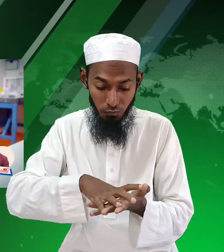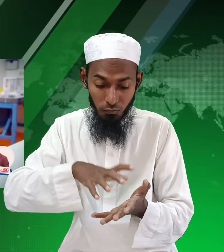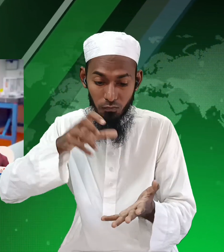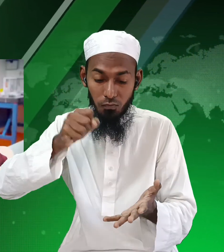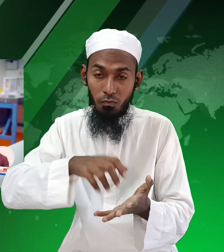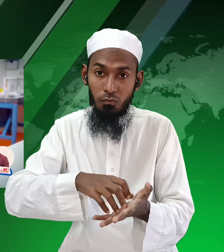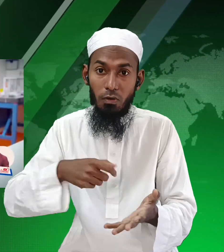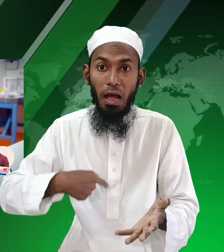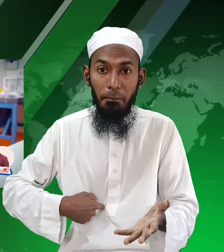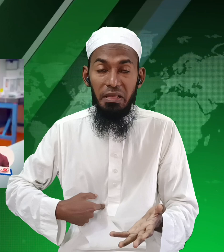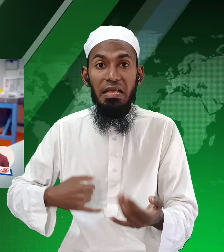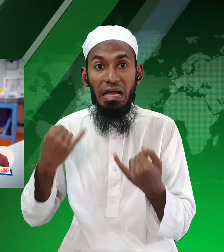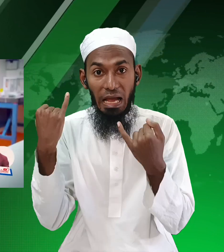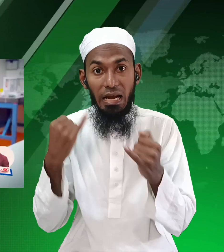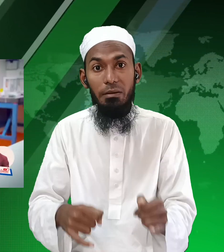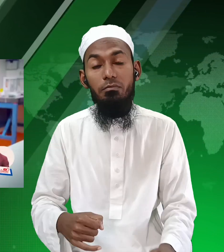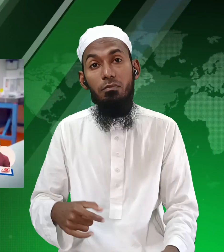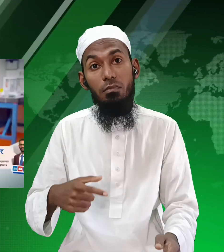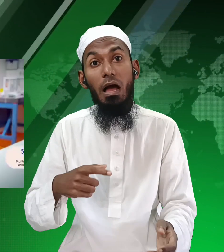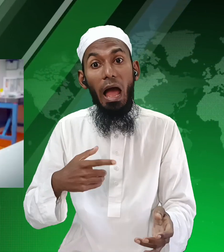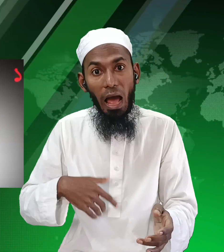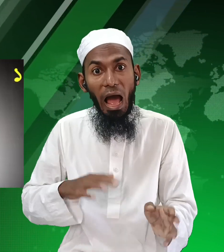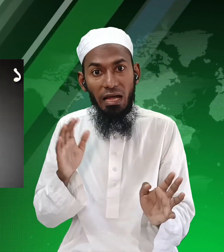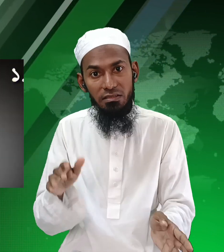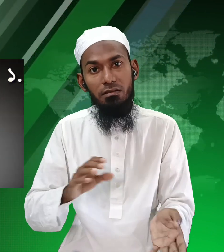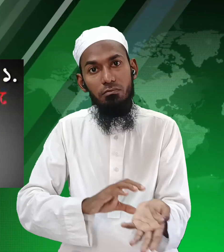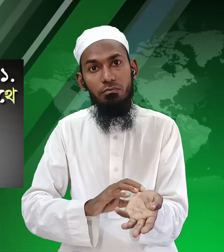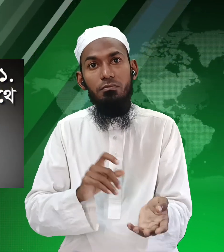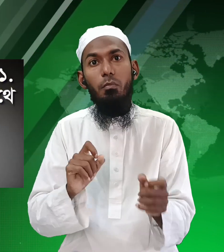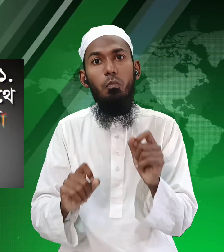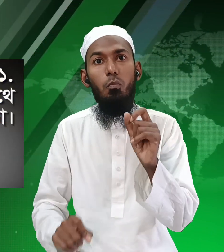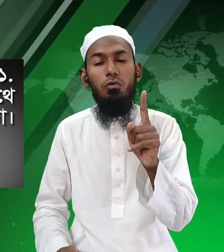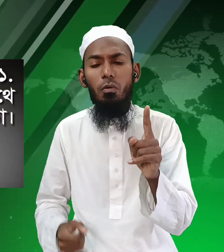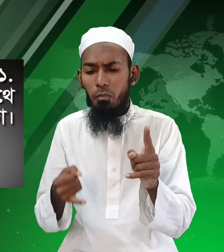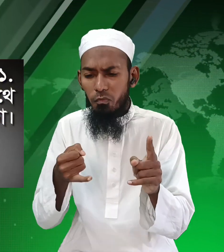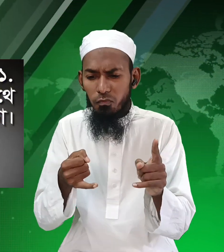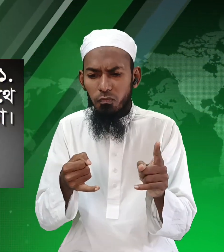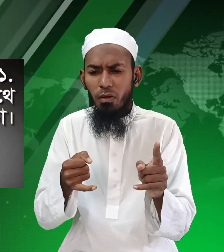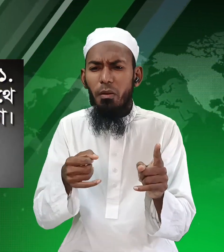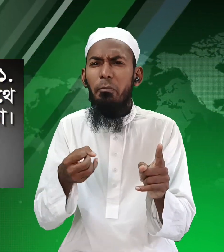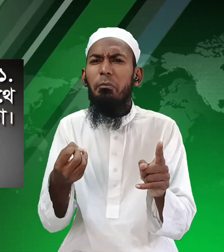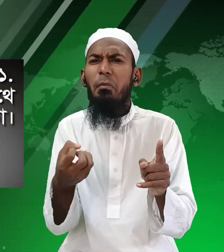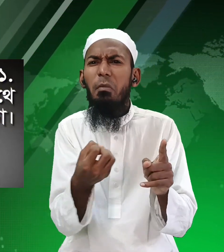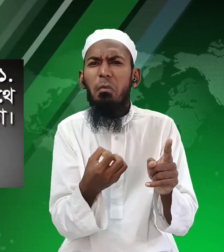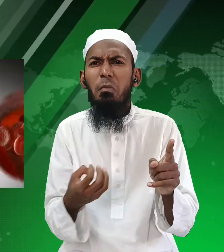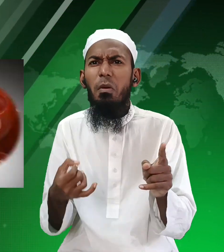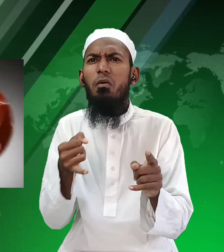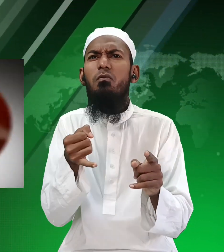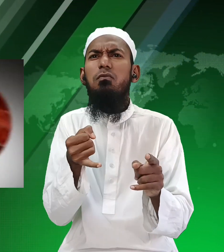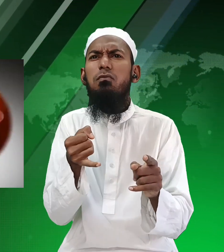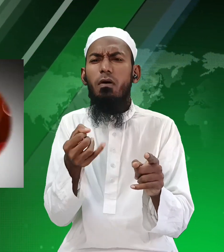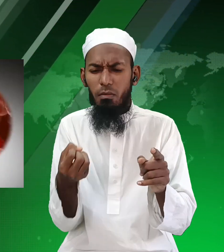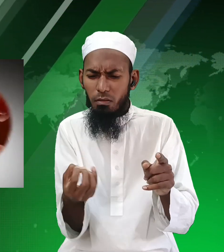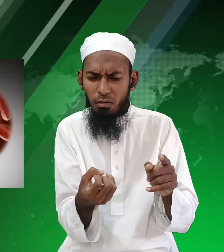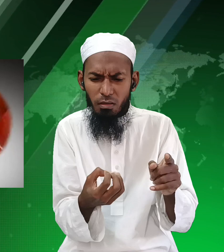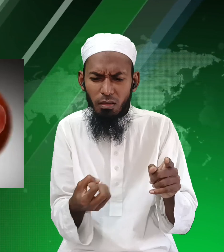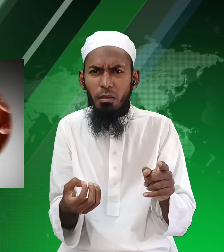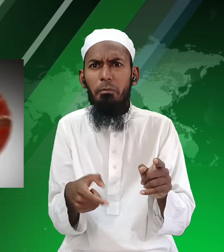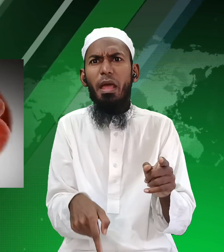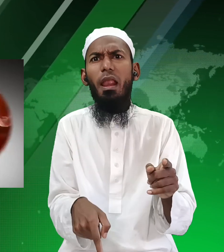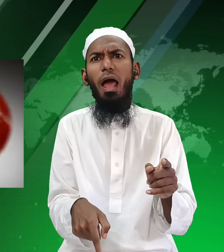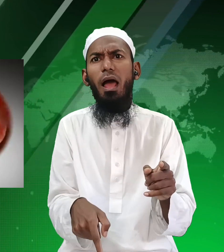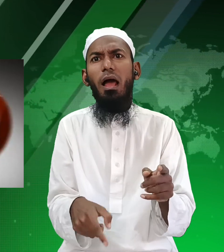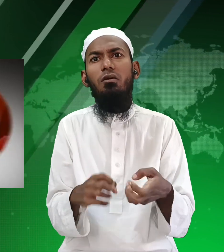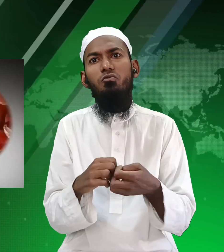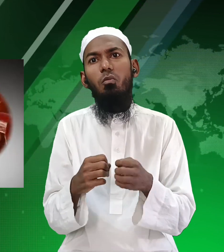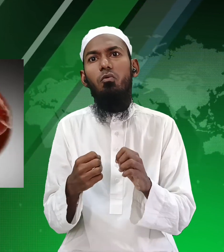আছে কিনা। যদি থাকে তাহলে চিকিৎসা নেওয়া শুরু করবেন। নাম্বার 1 হচ্ছে প্রস্রাবের সাথে ফেনা ওঠা। এটা কেন হয়? কিডনির কাজ কি?